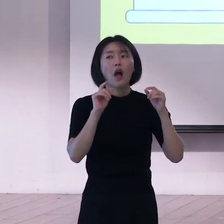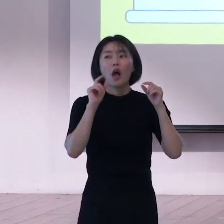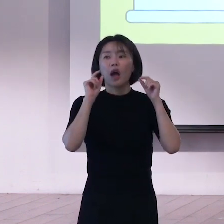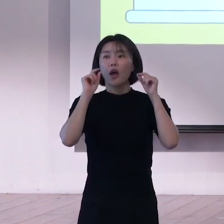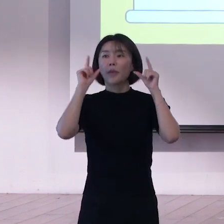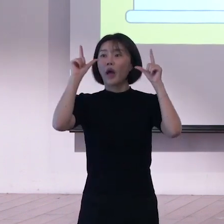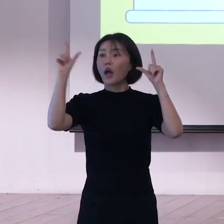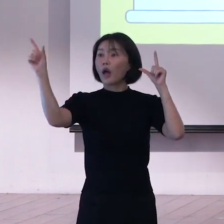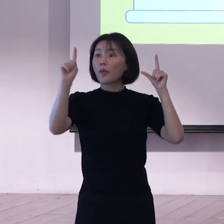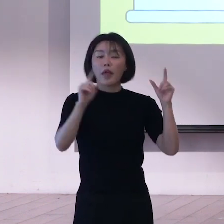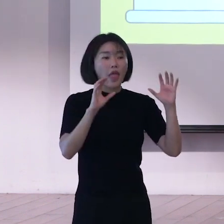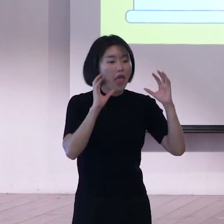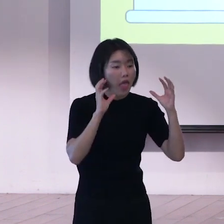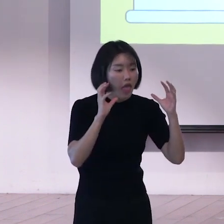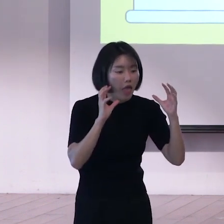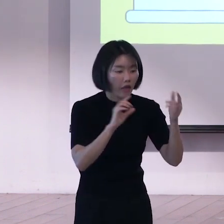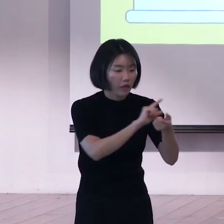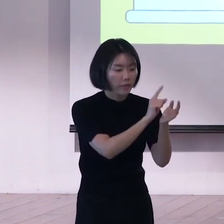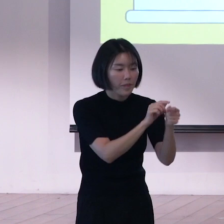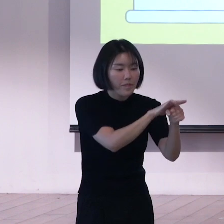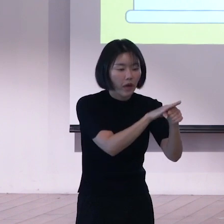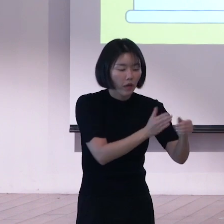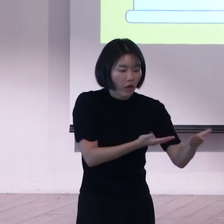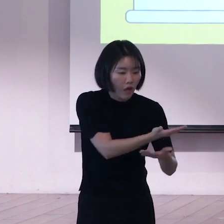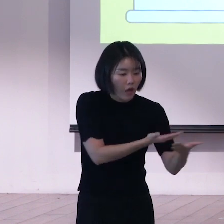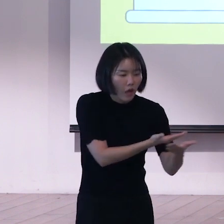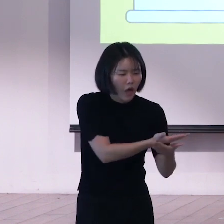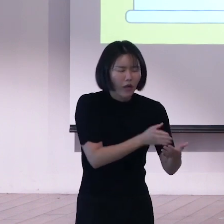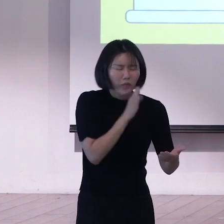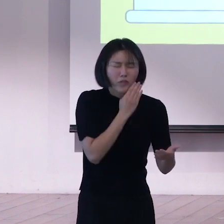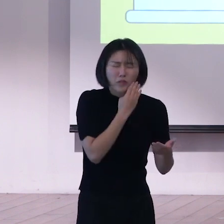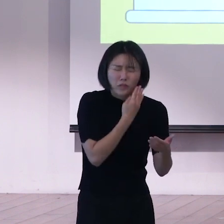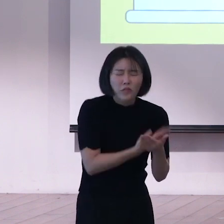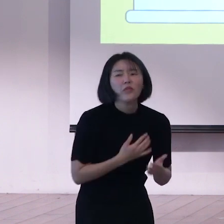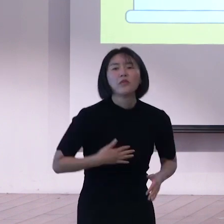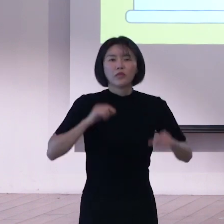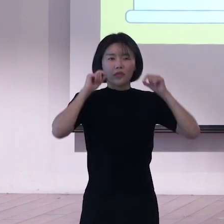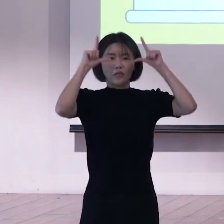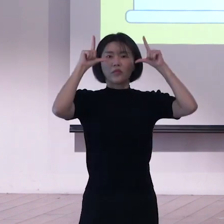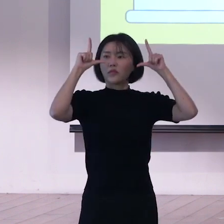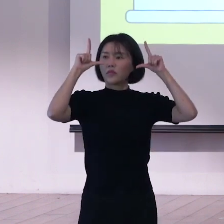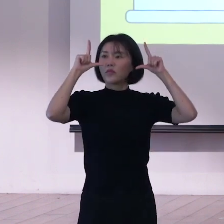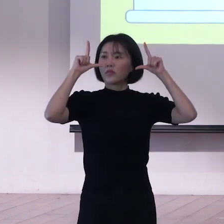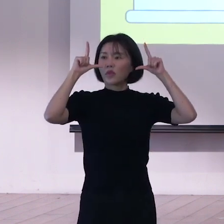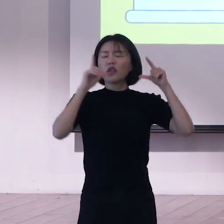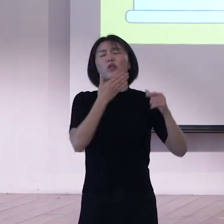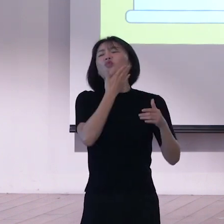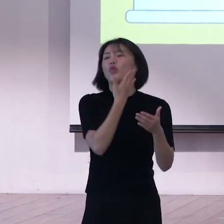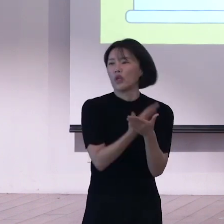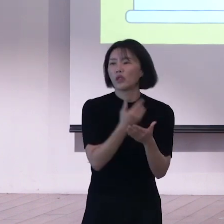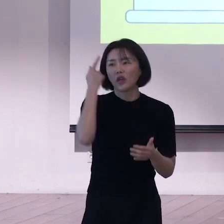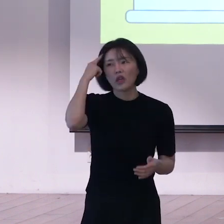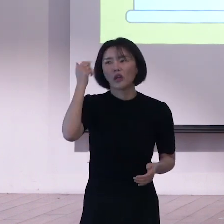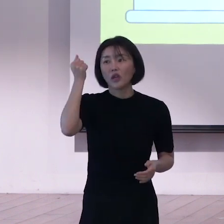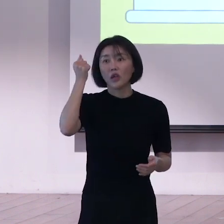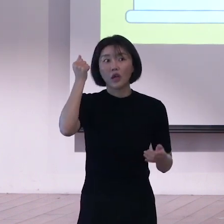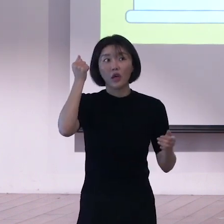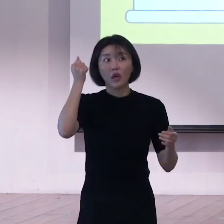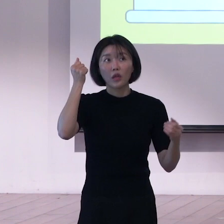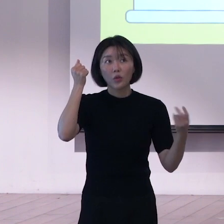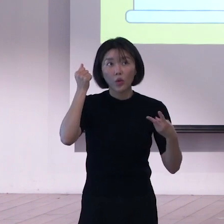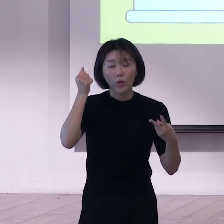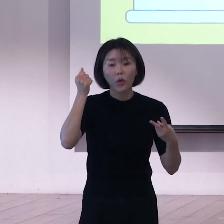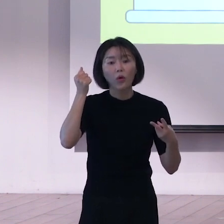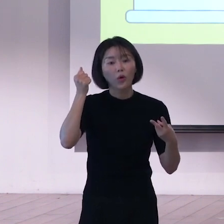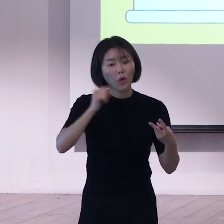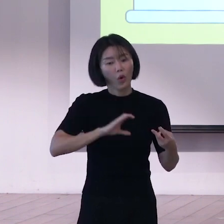아이들하고의 상호작용, 그리고 애착 형성이 너무 중요하다는 것을 알게 됐어요. 그래서 그렇게 알고 있는 동시에